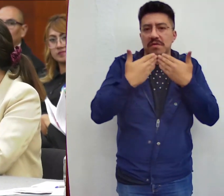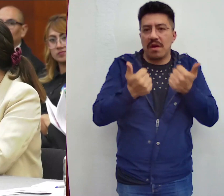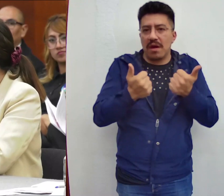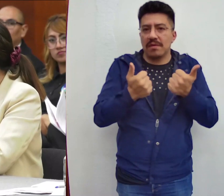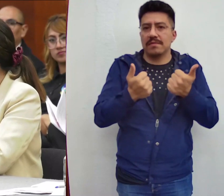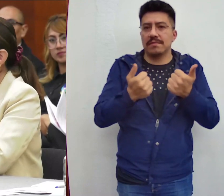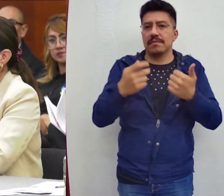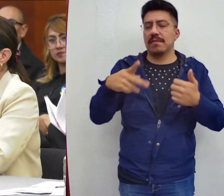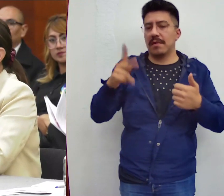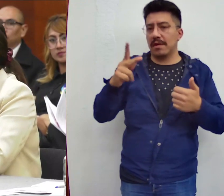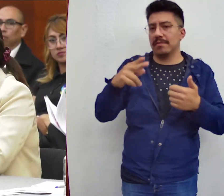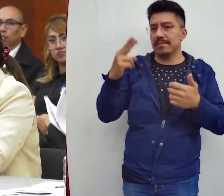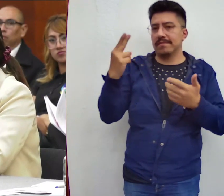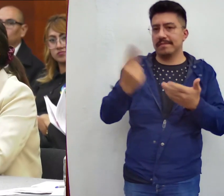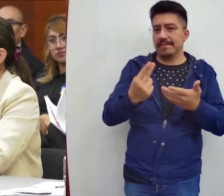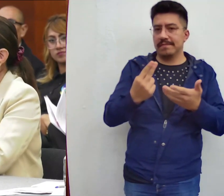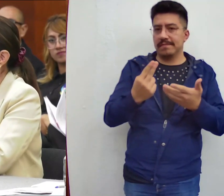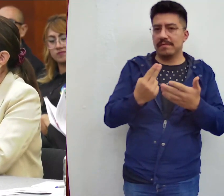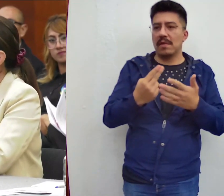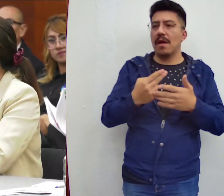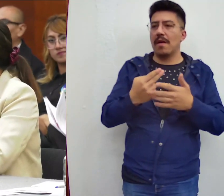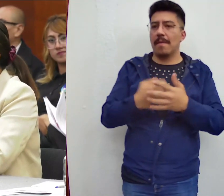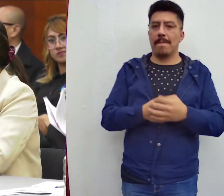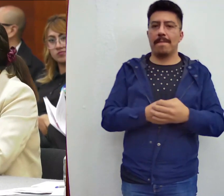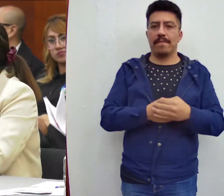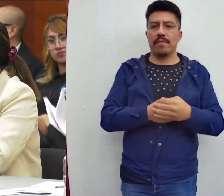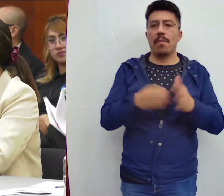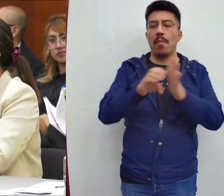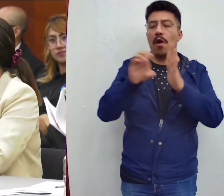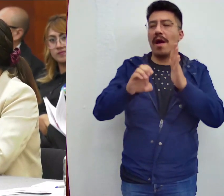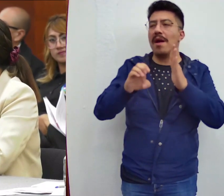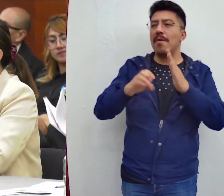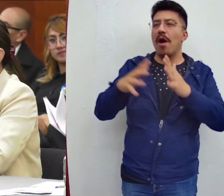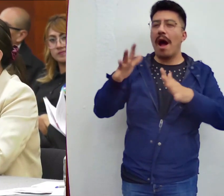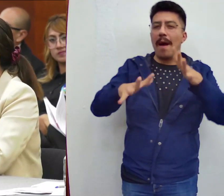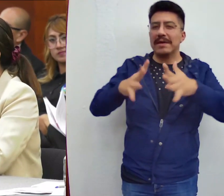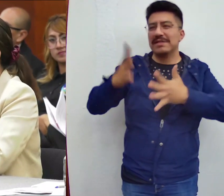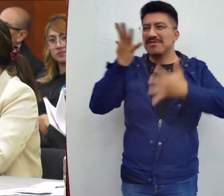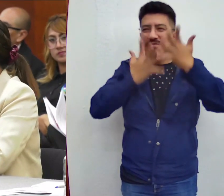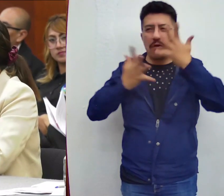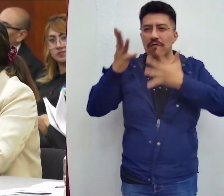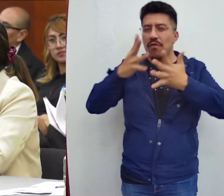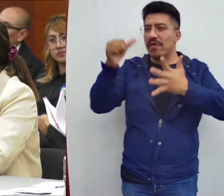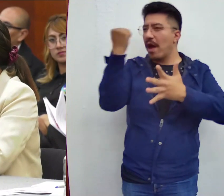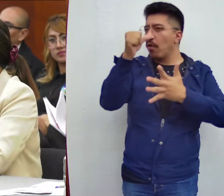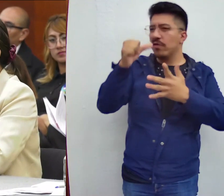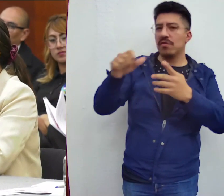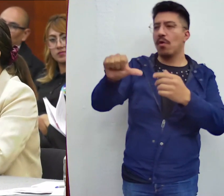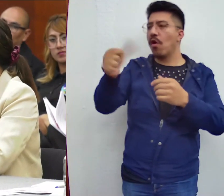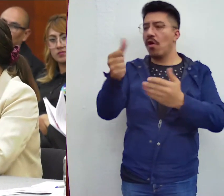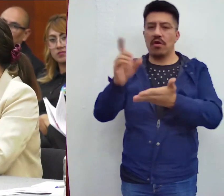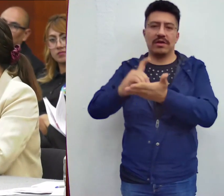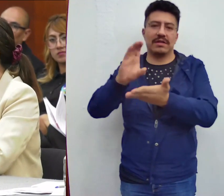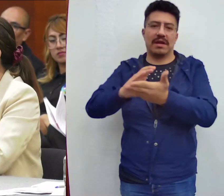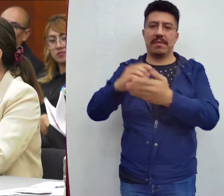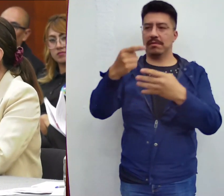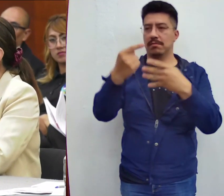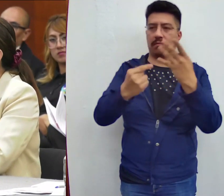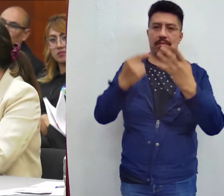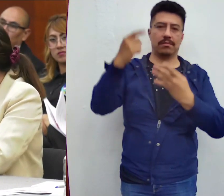que no se confunda con déficit de atención, con algún tipo de paranoia o de enfermedades como